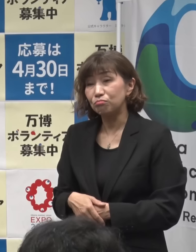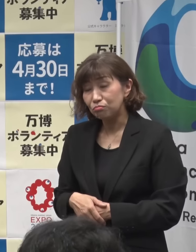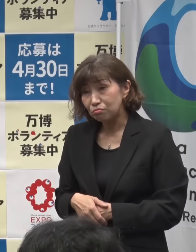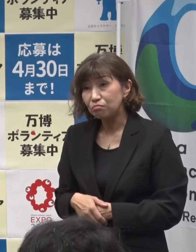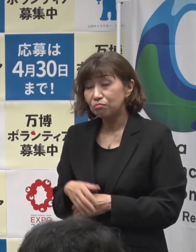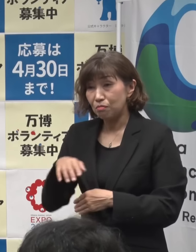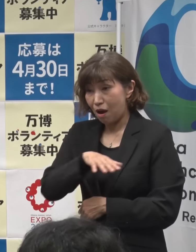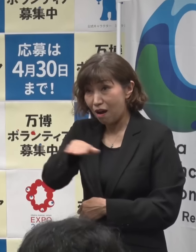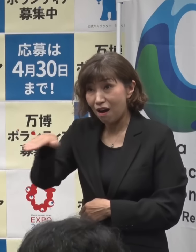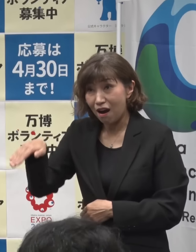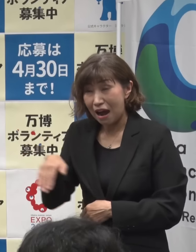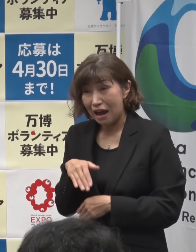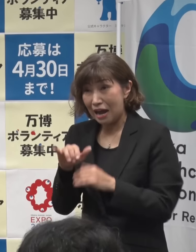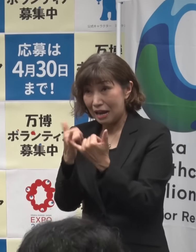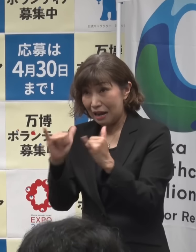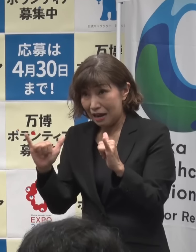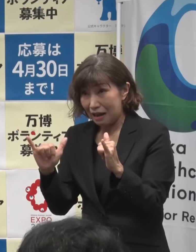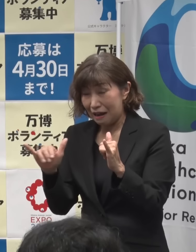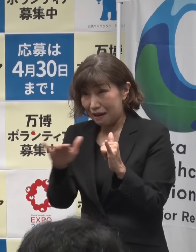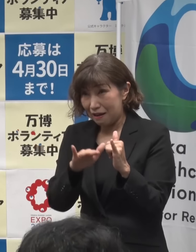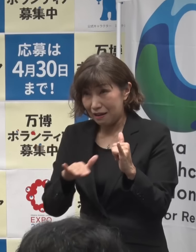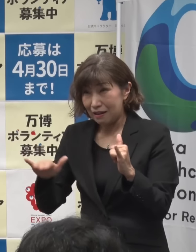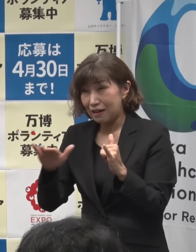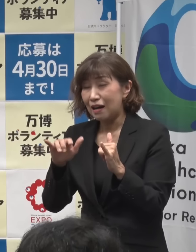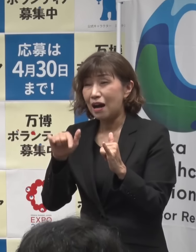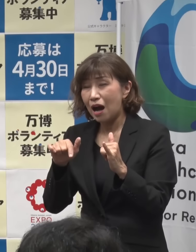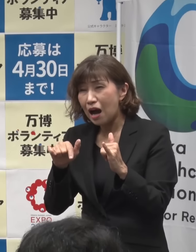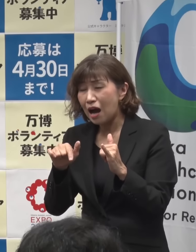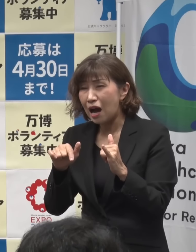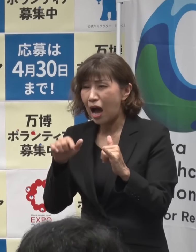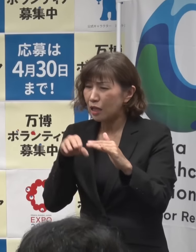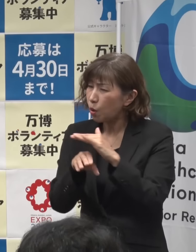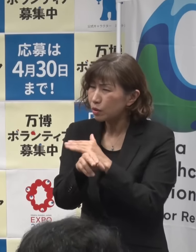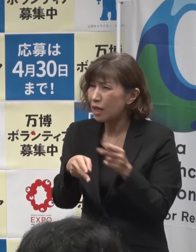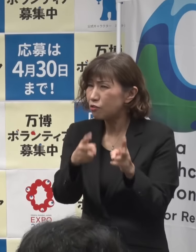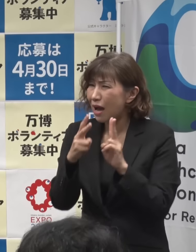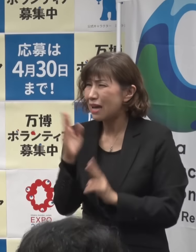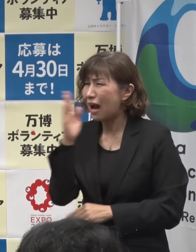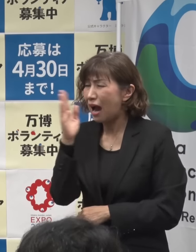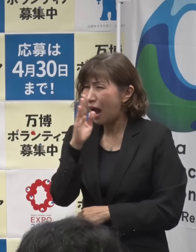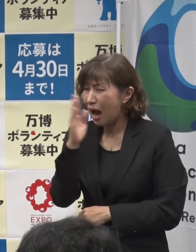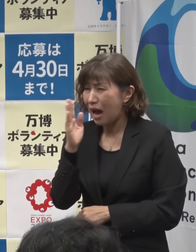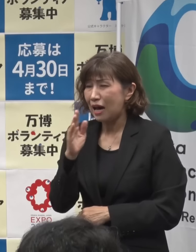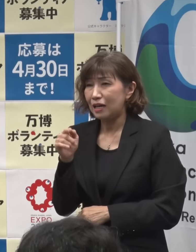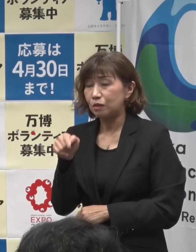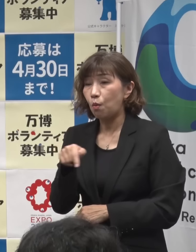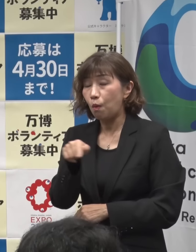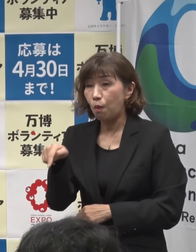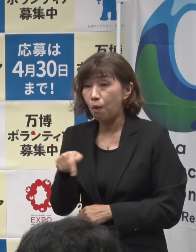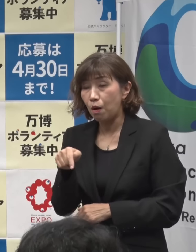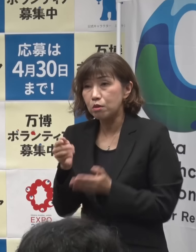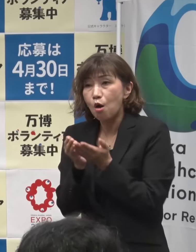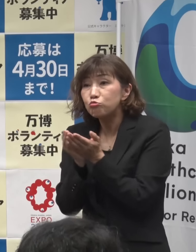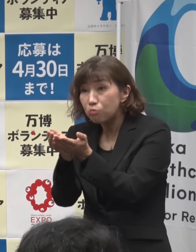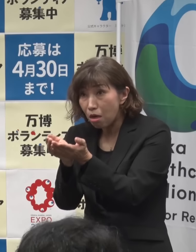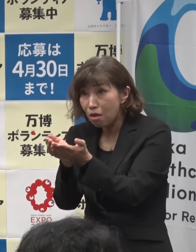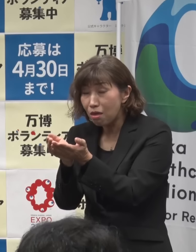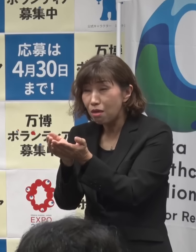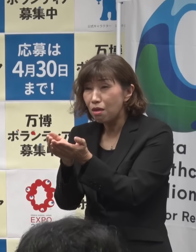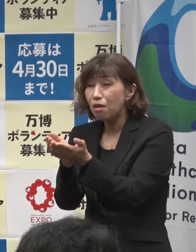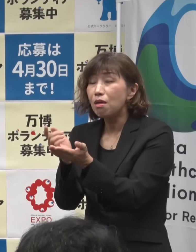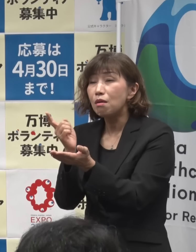中に多くの人がいらっしゃったらやはり橋とトンネルを使わずに外に出るというのはもう船しかないし、まあ、能